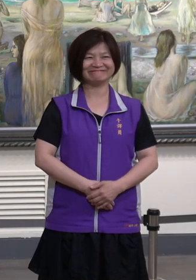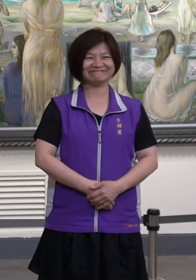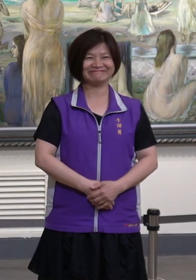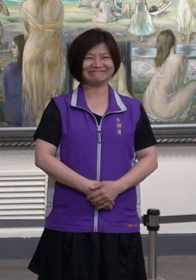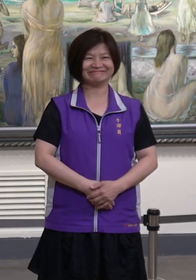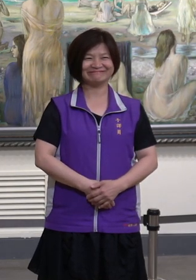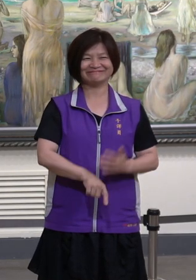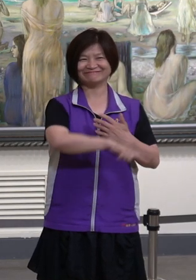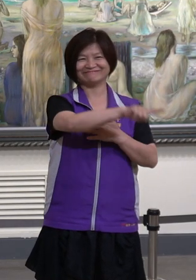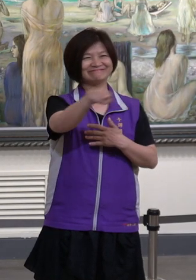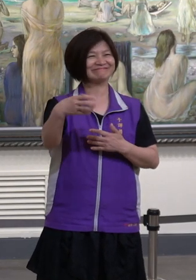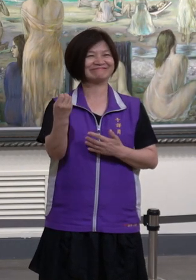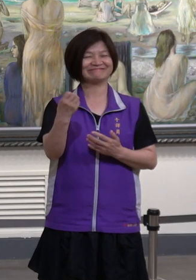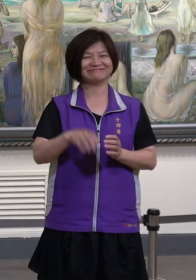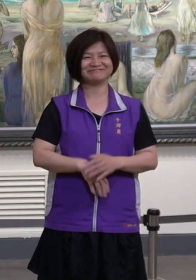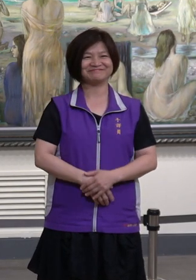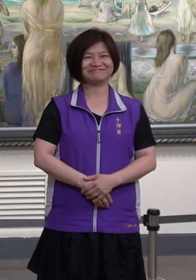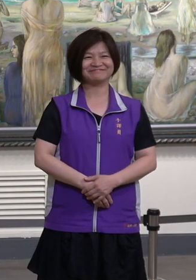好，